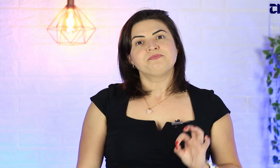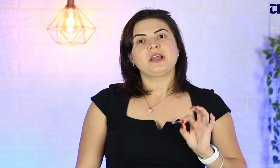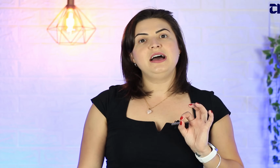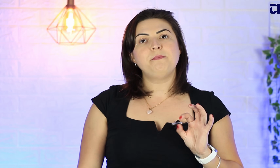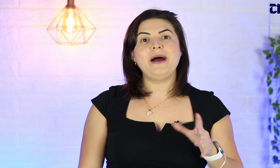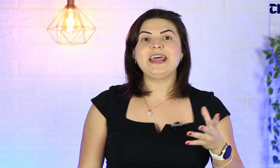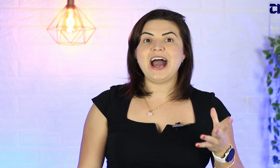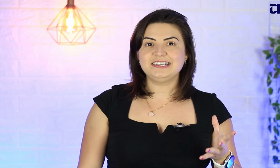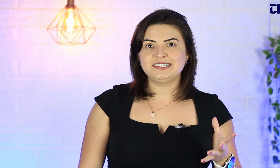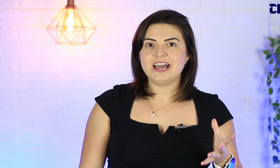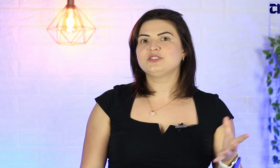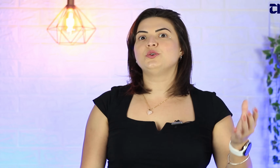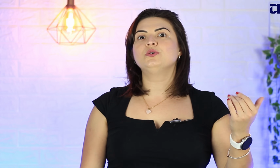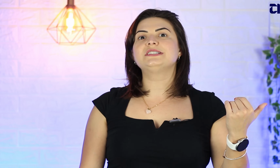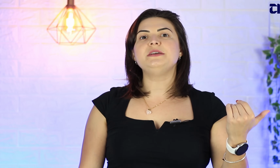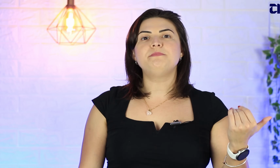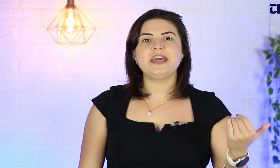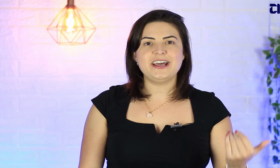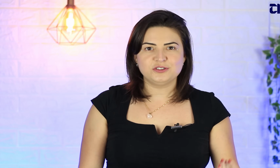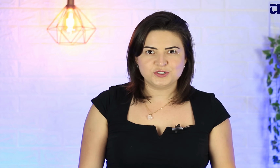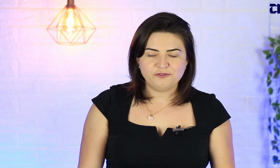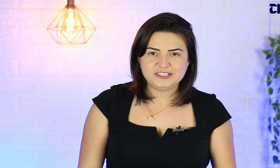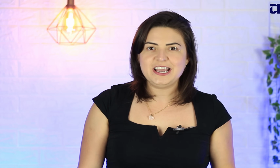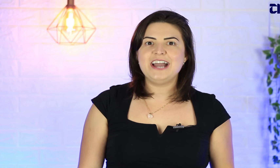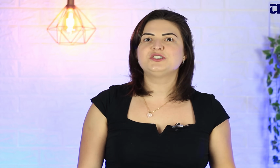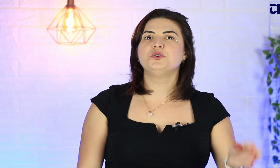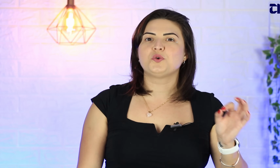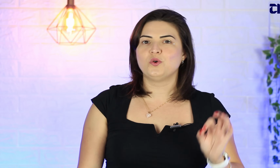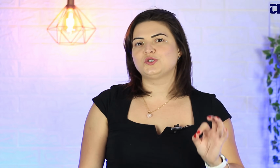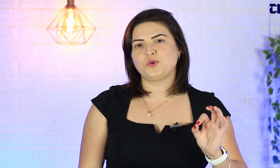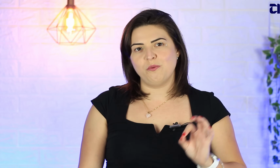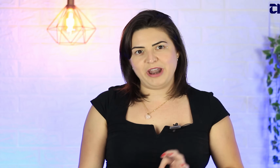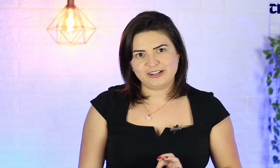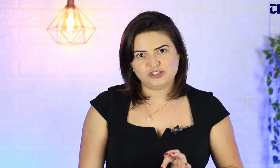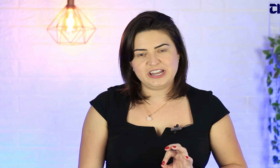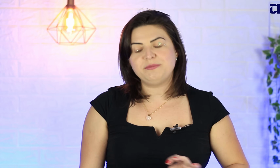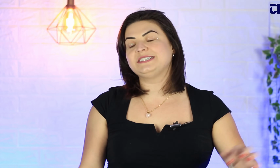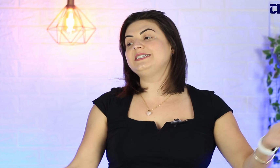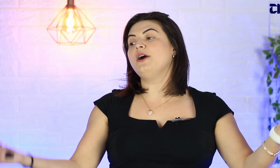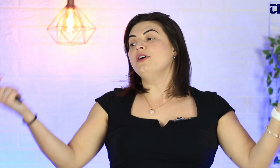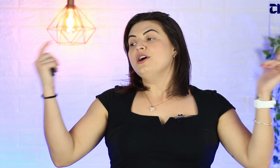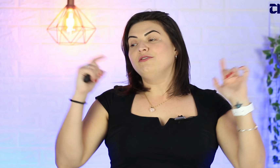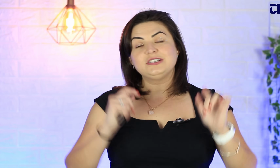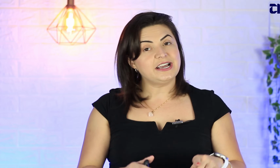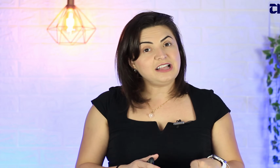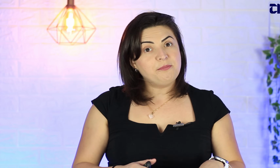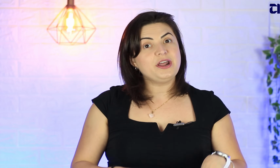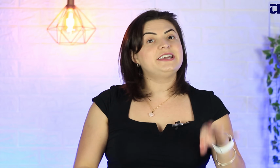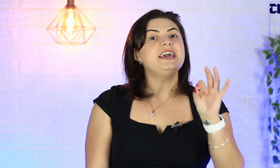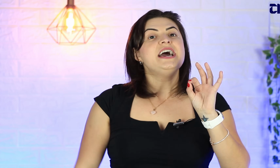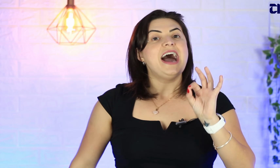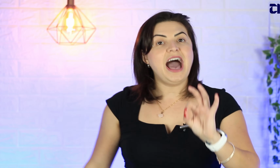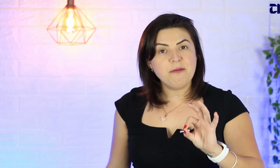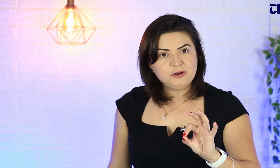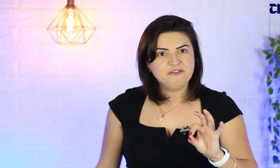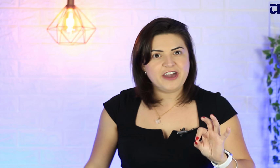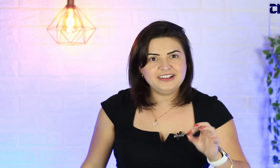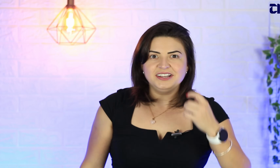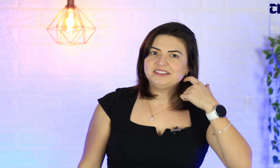para acesso os libretos oficiais do curso completo de Libras. Então, você que tá por aqui, aproveita,